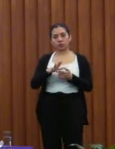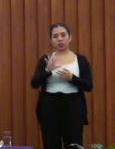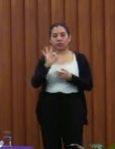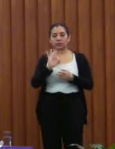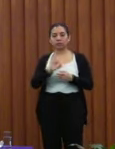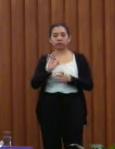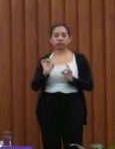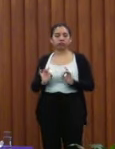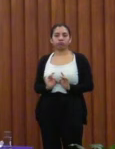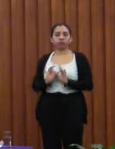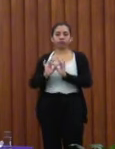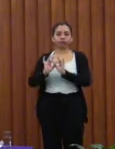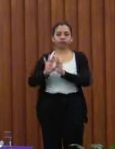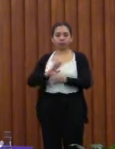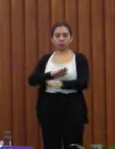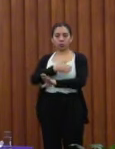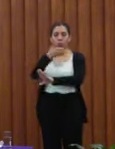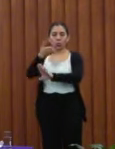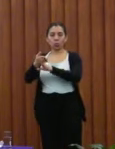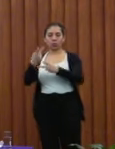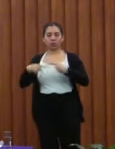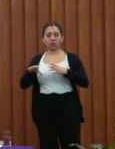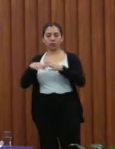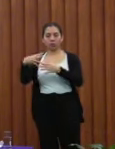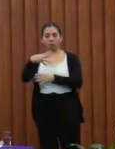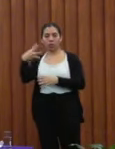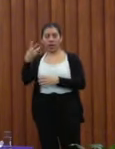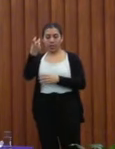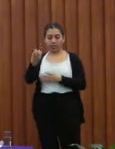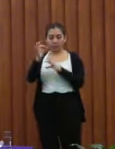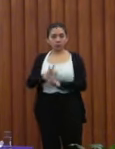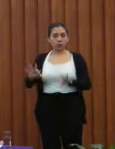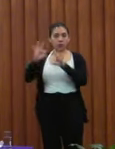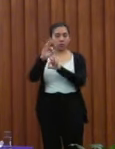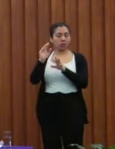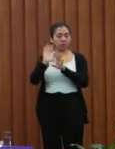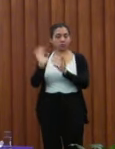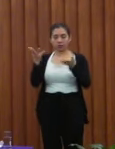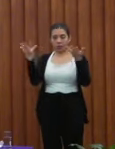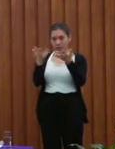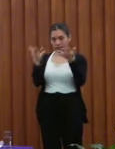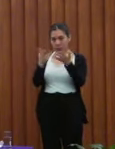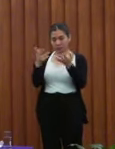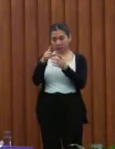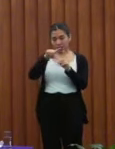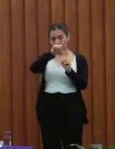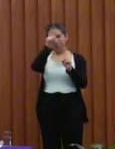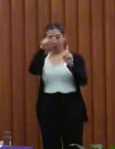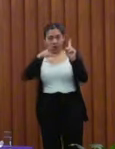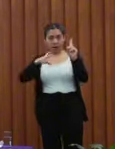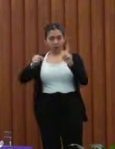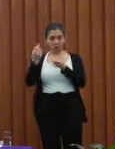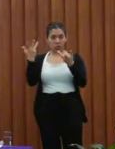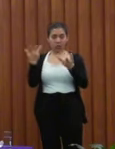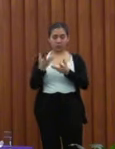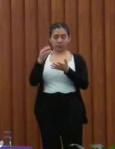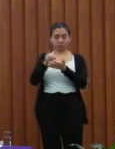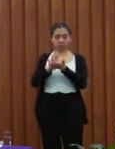LGBT. Me parece que se deben dar pasos firmes para crear ese registro nacional. Urge crearlo, ¿no?